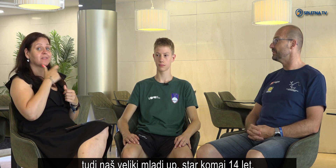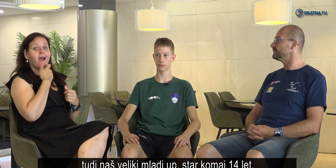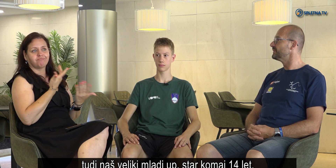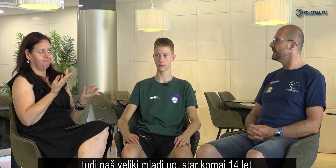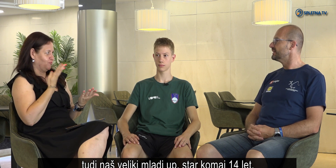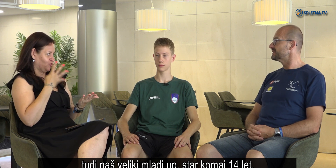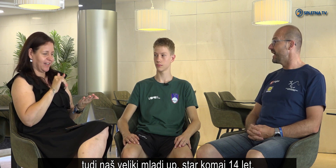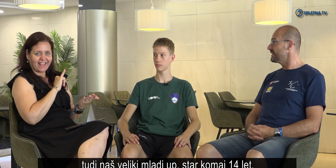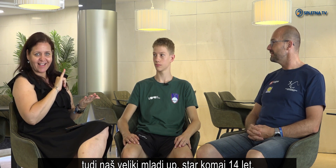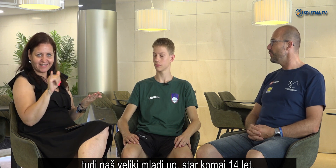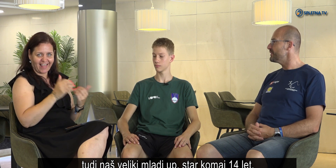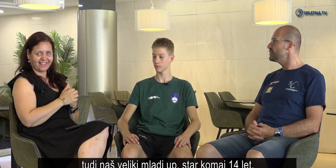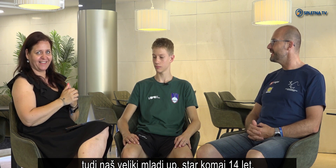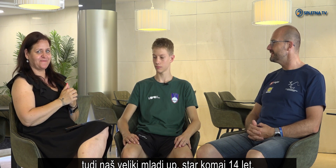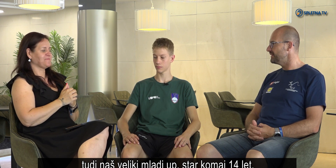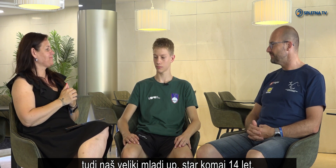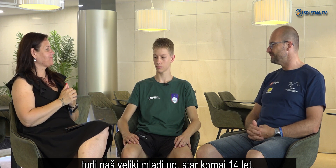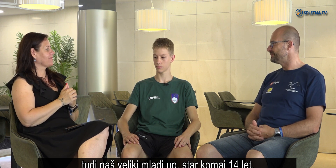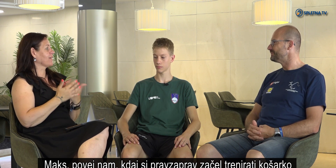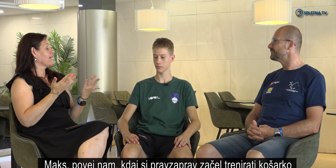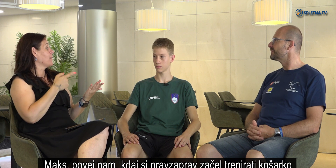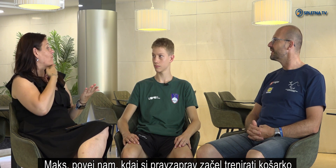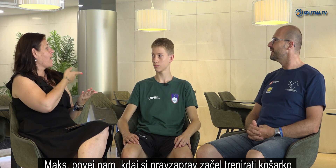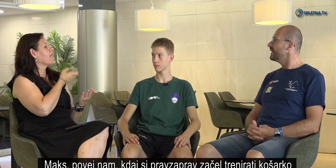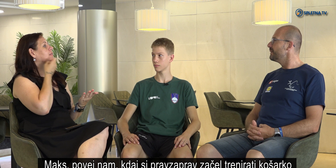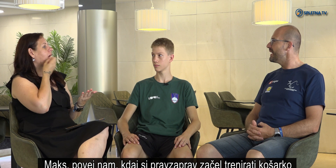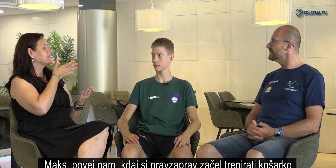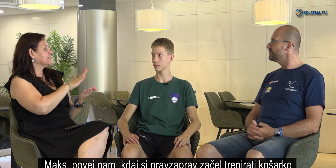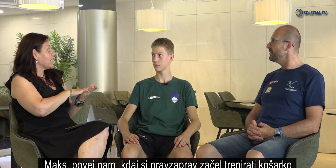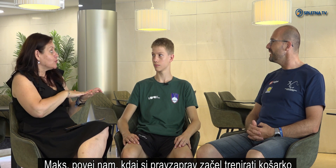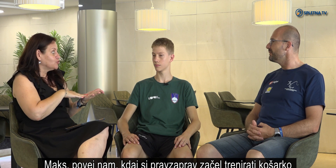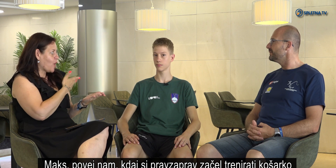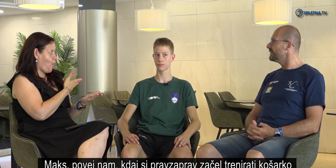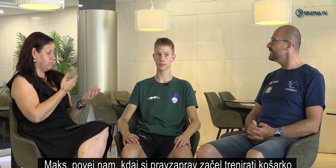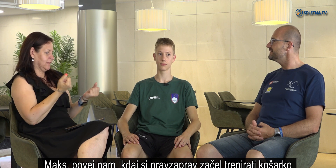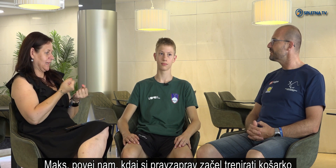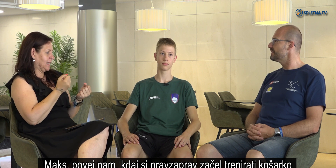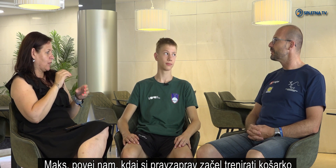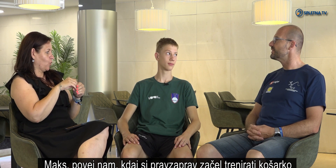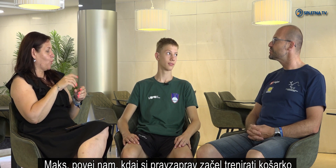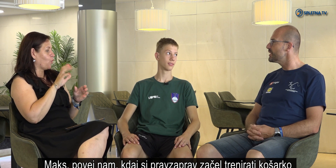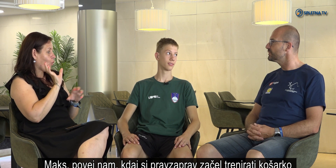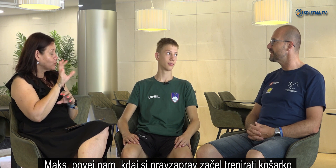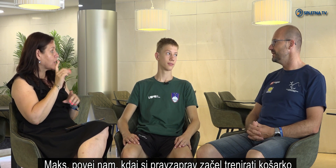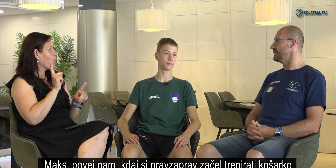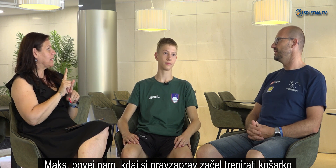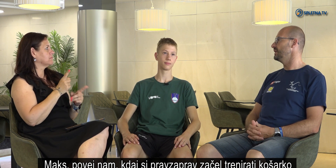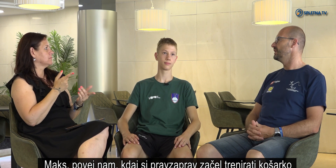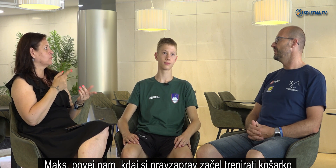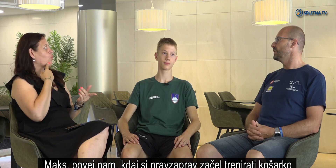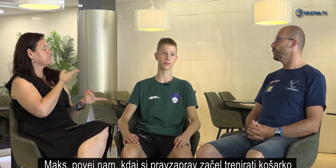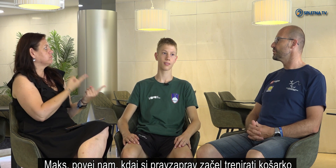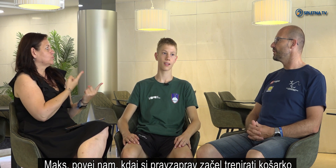mladi star komaj 14 let. Maks, povej nam, kdaj si pravzaprav začel